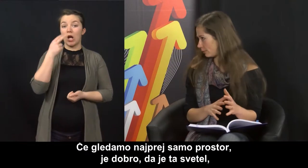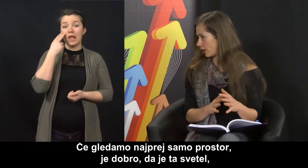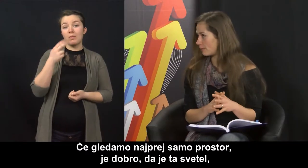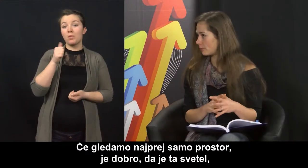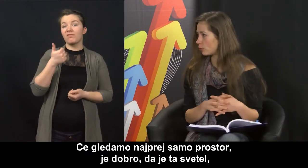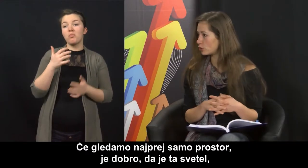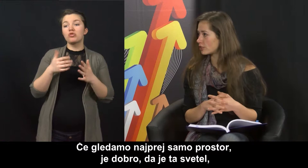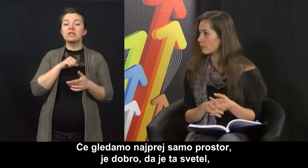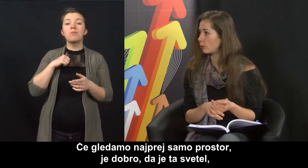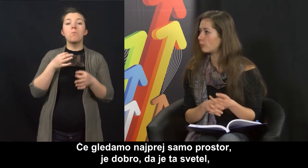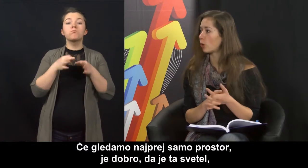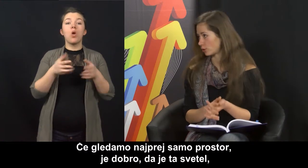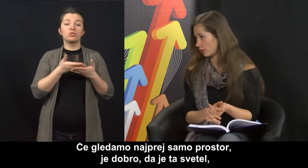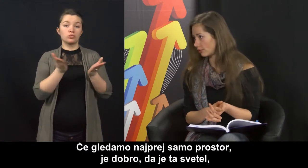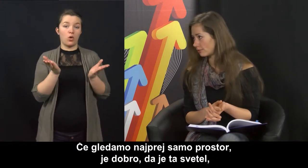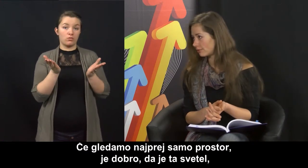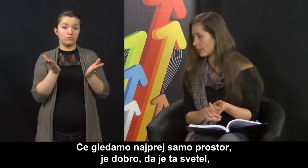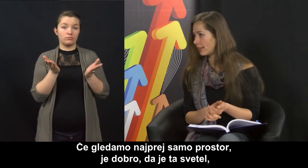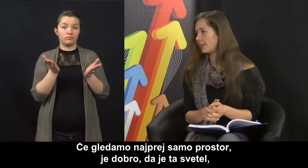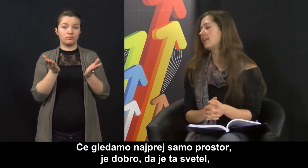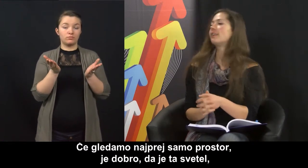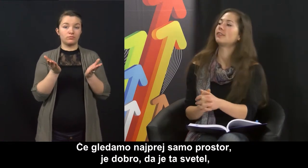Če gledamo najprej mogoče samo prostor,